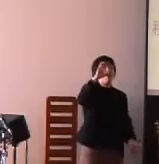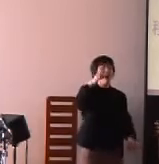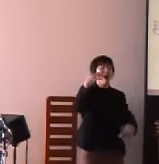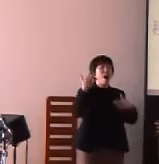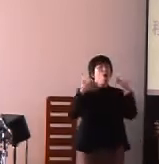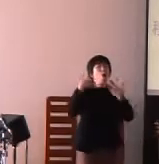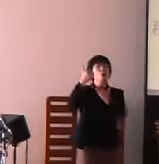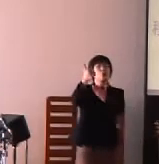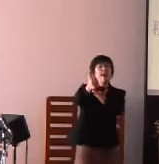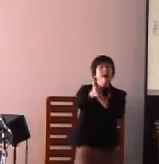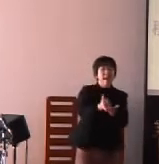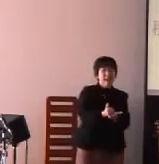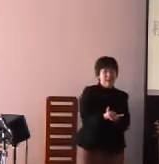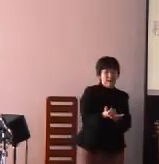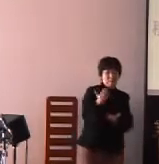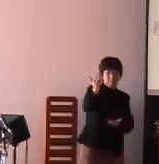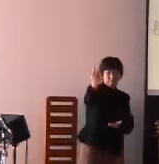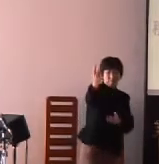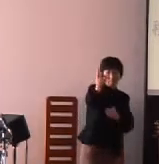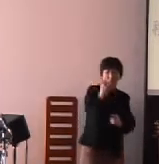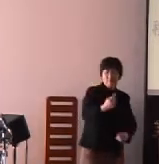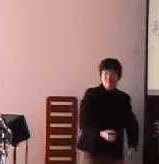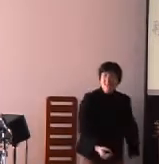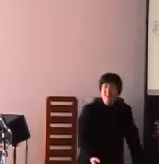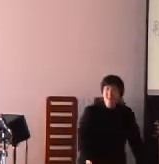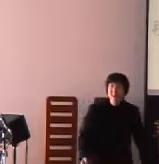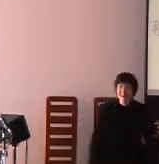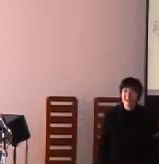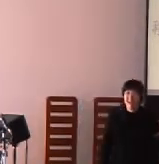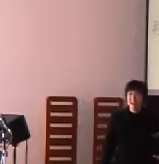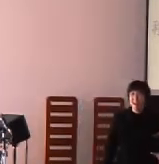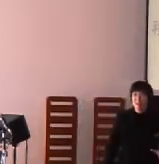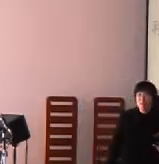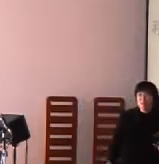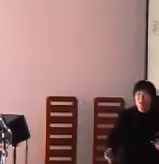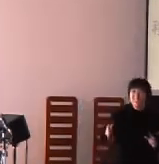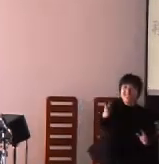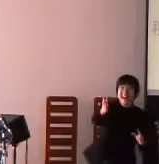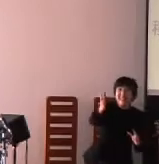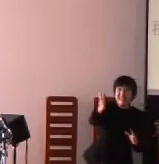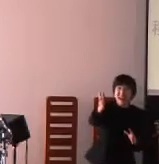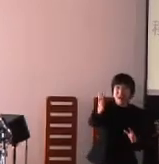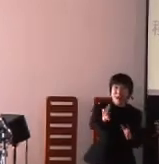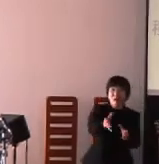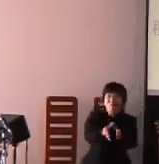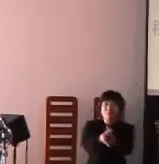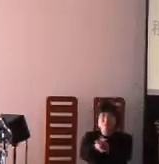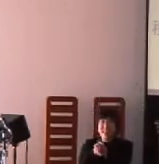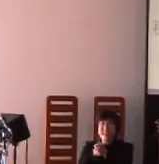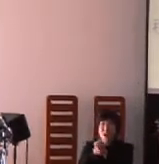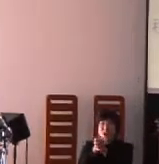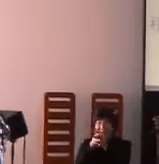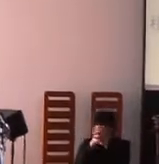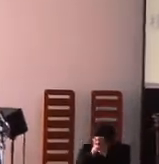ペテロが近づいてきて、ペテロ、ひざまずいて近づいてきましたけど、天